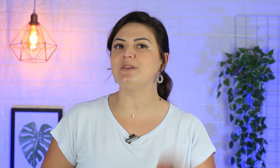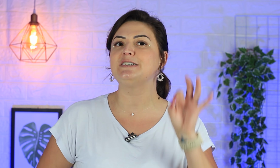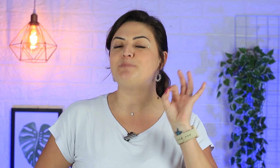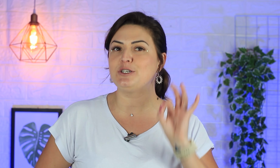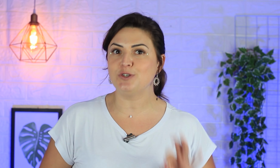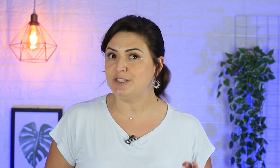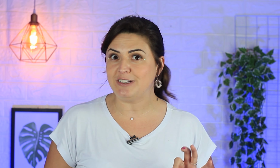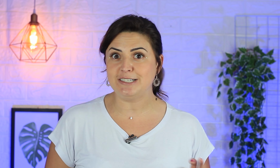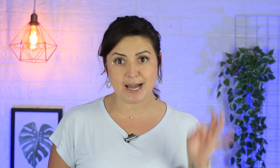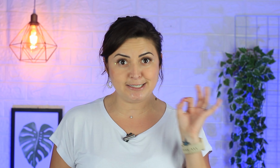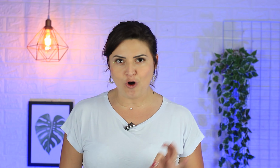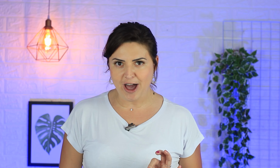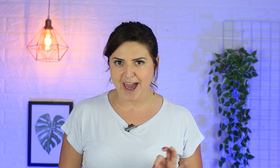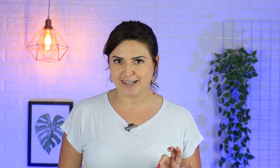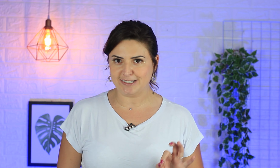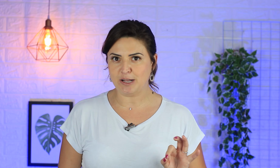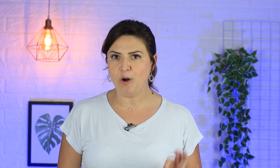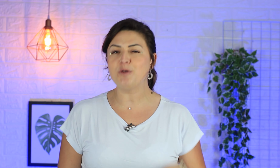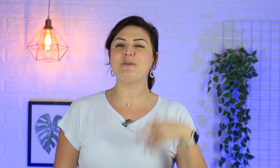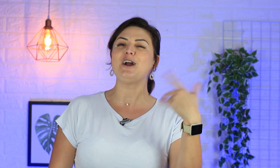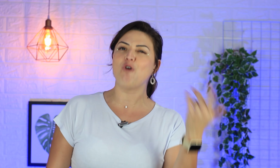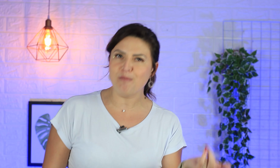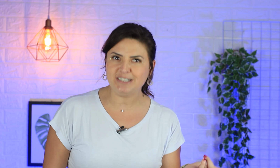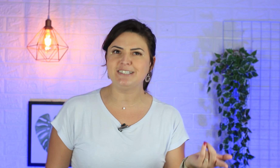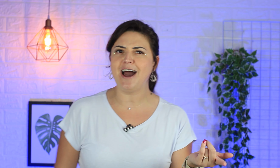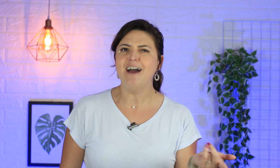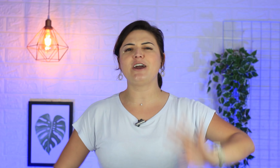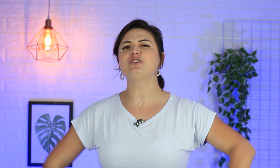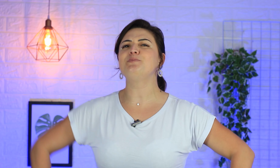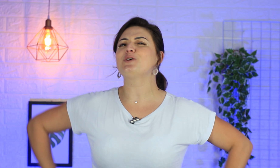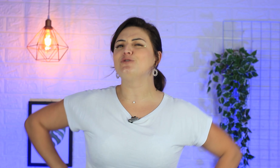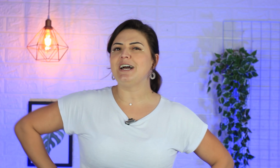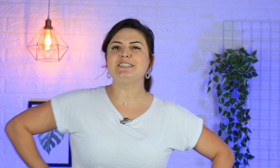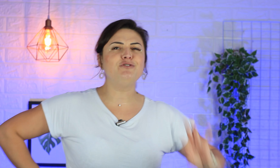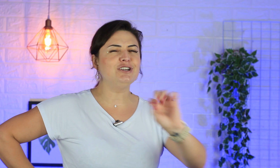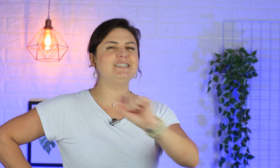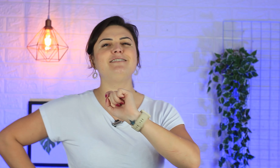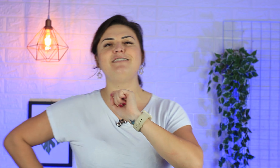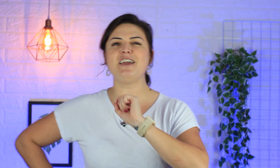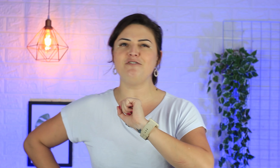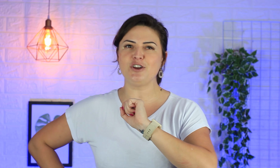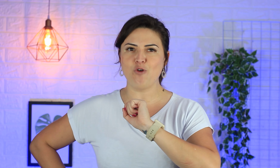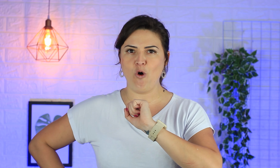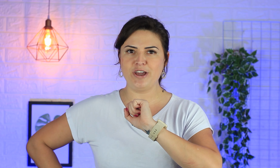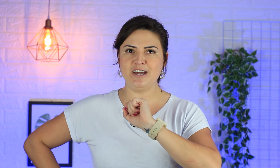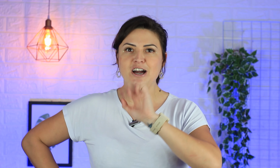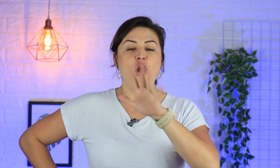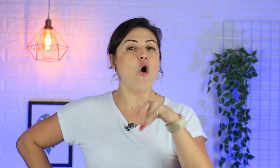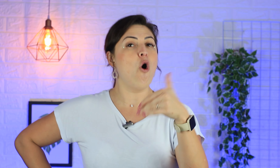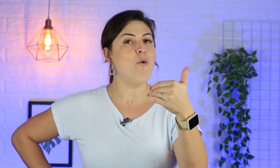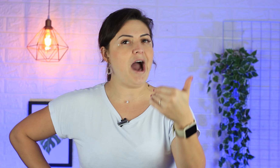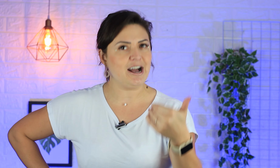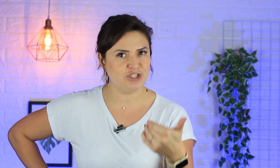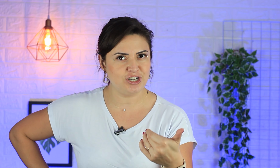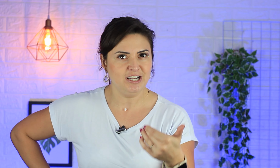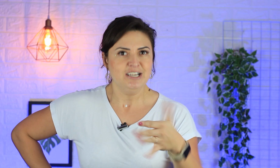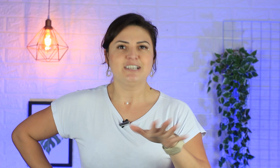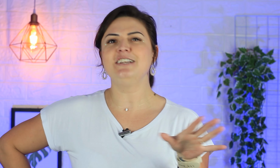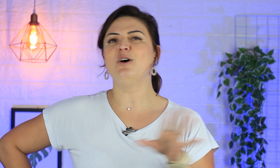com as expressões faciais corretas, tá bom? E pra começar, eu quero te perguntar se você tem vergonha ou acha que